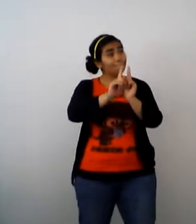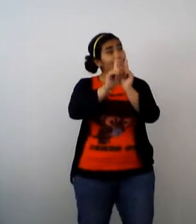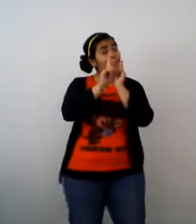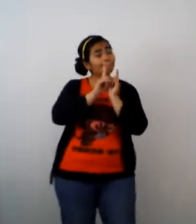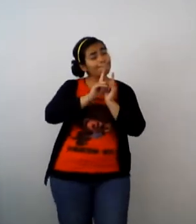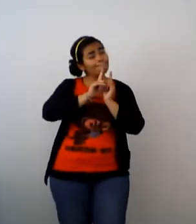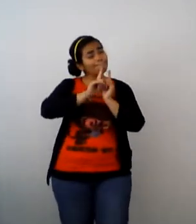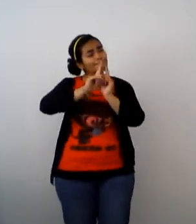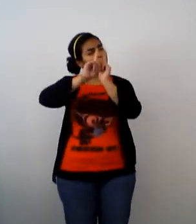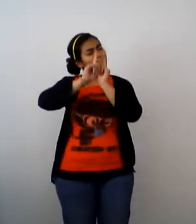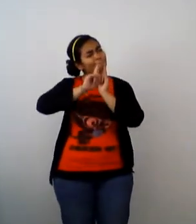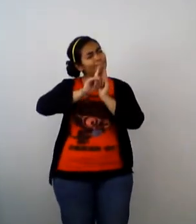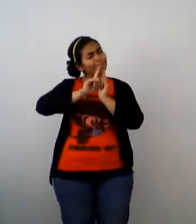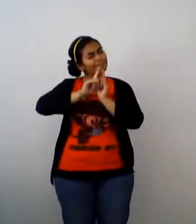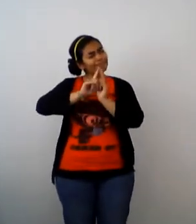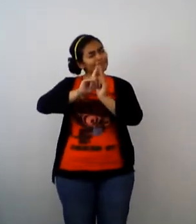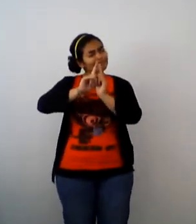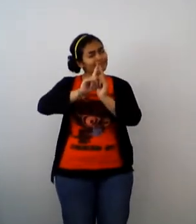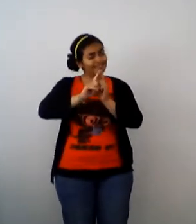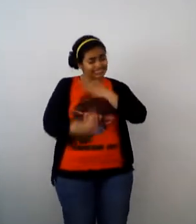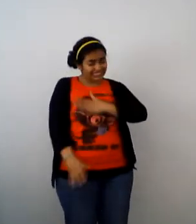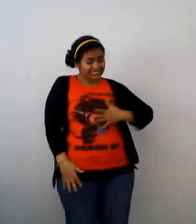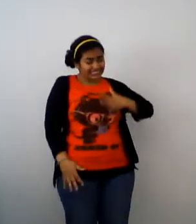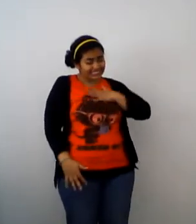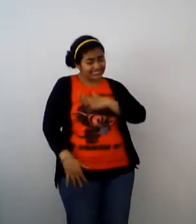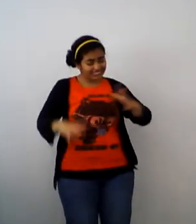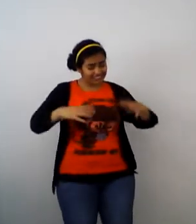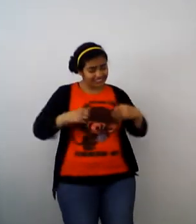Te necesito, Dios, ahora mismo.